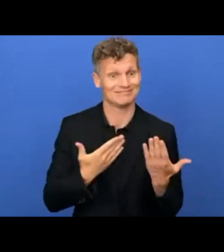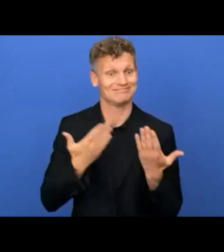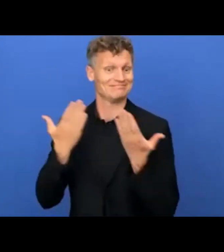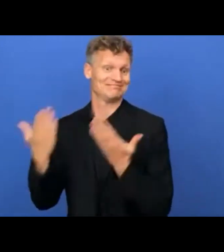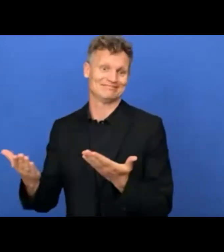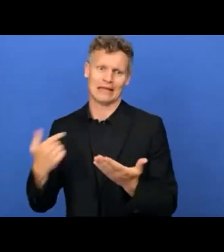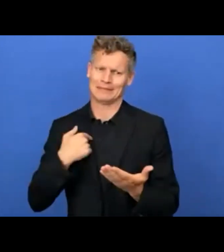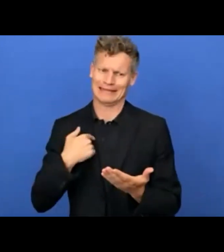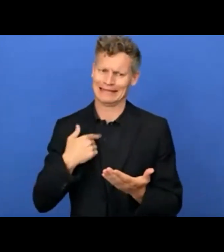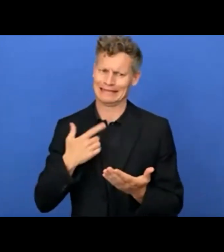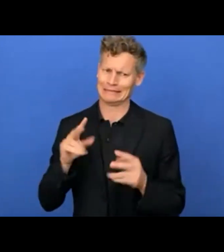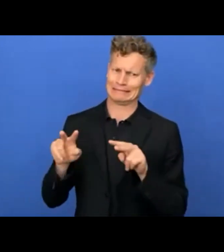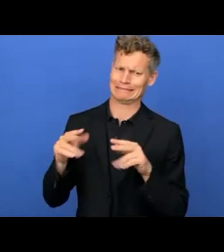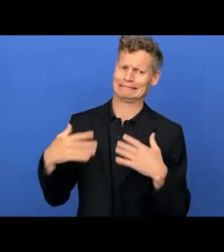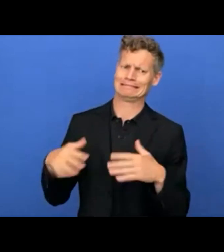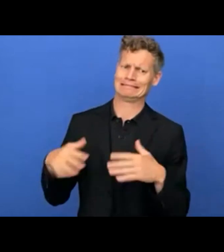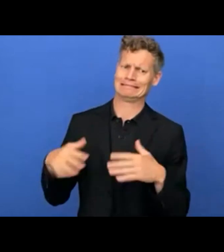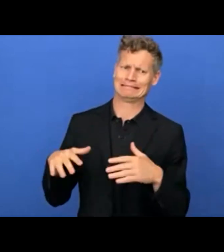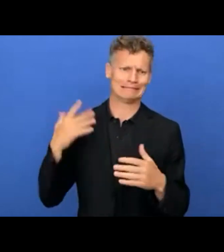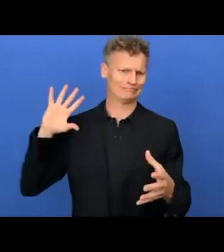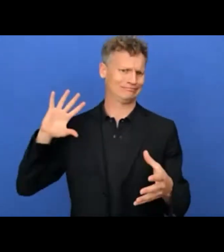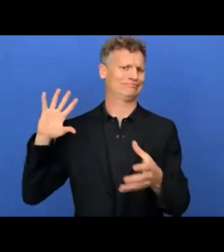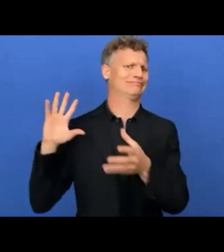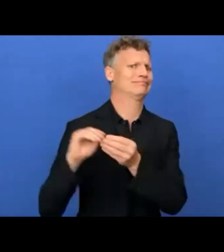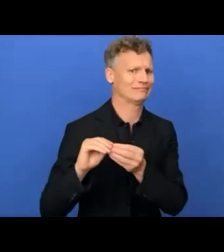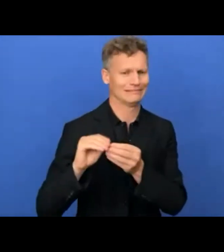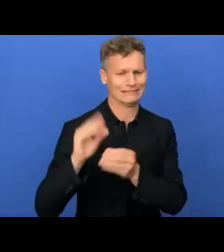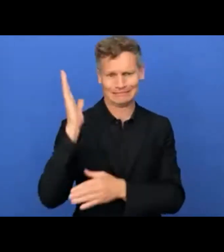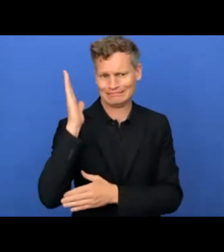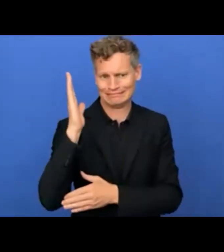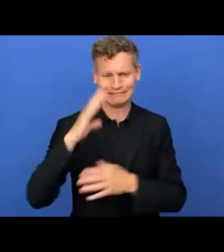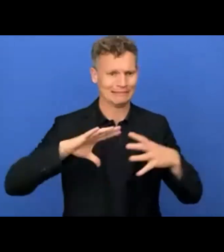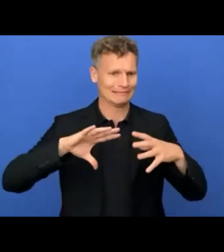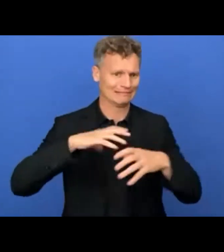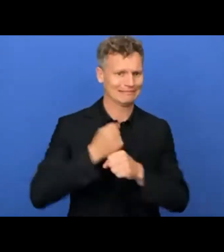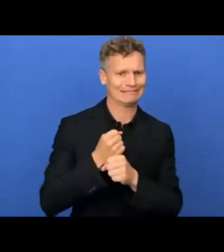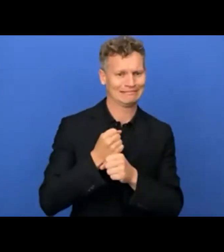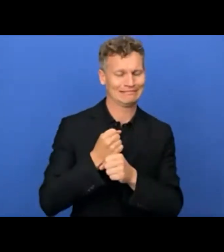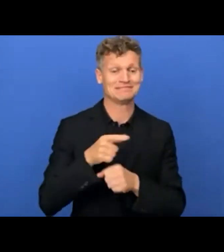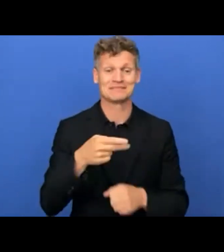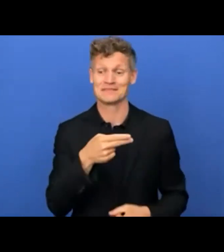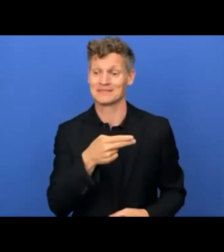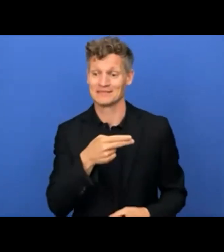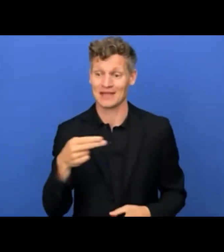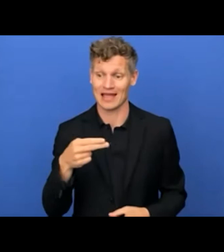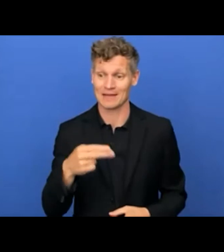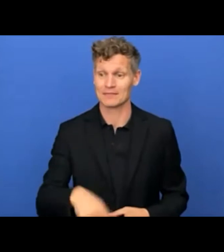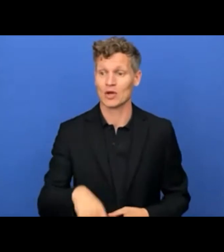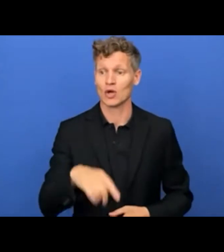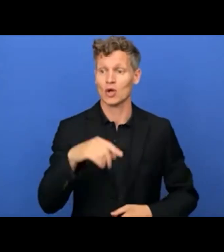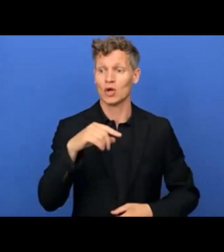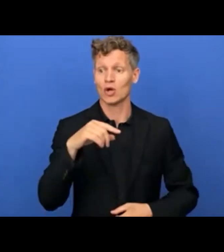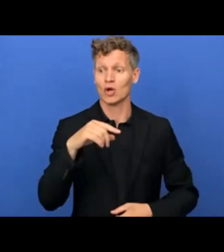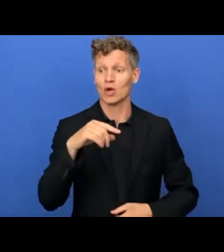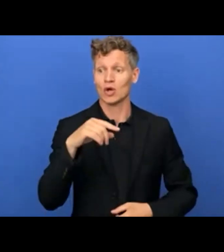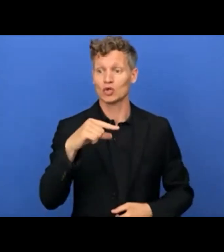clore. Et ce n'est pas une tâche enviable parce que je vais essayer de résumer tout ce qui a été dit